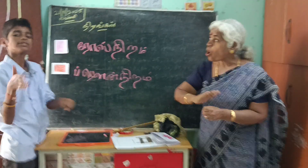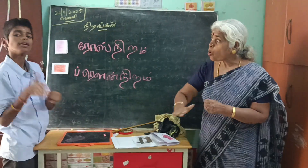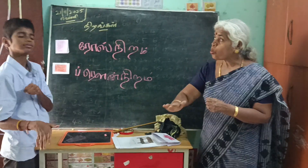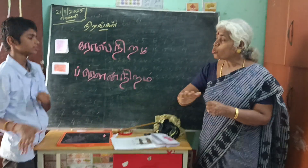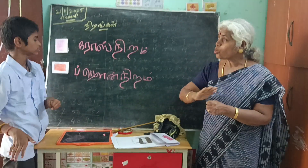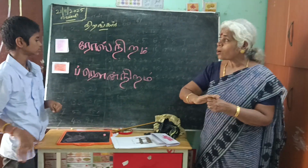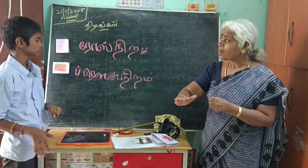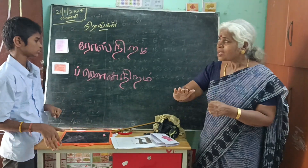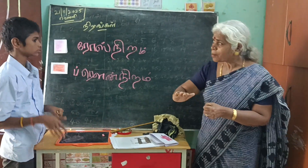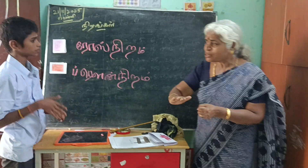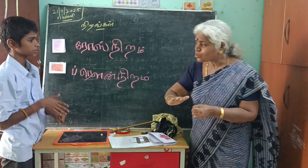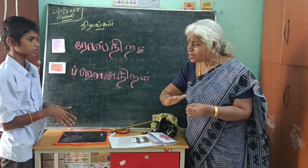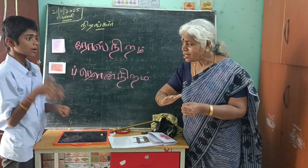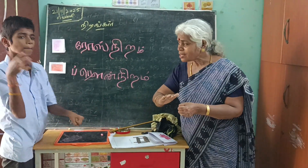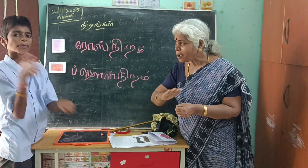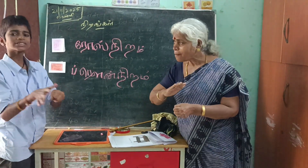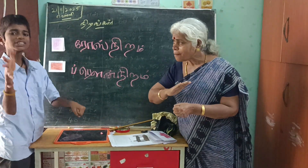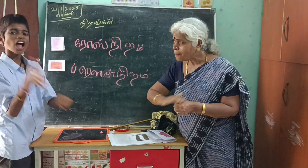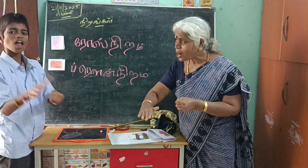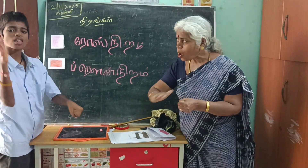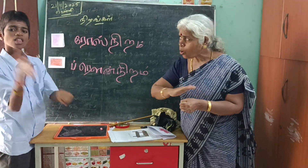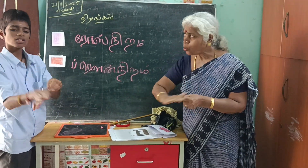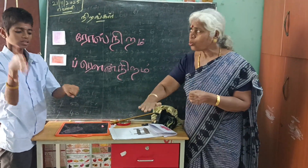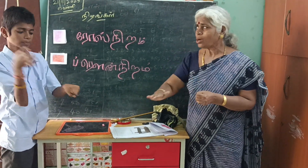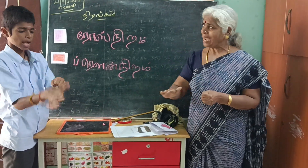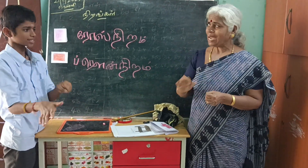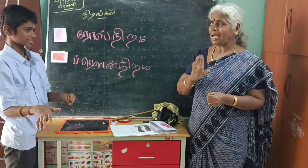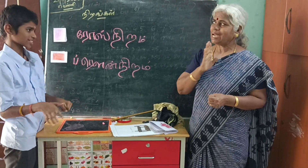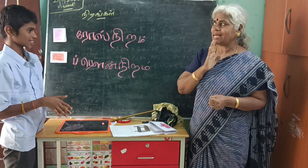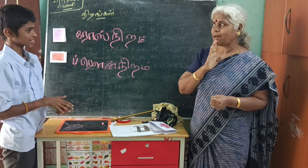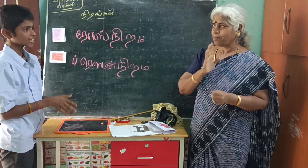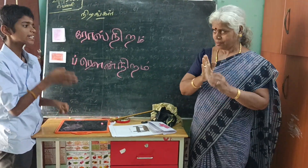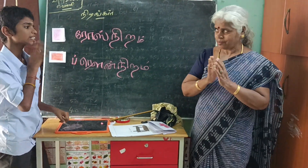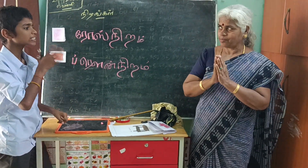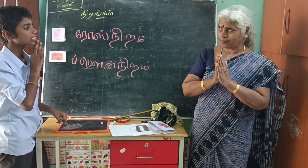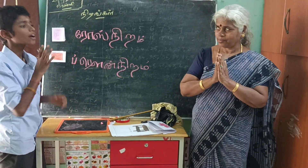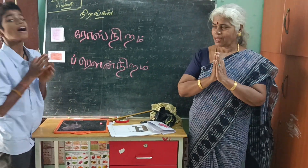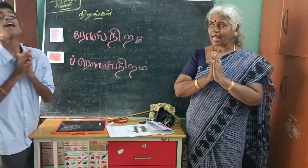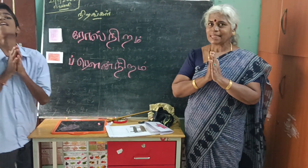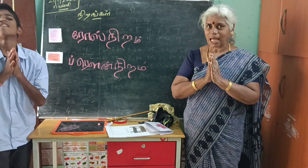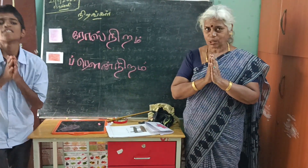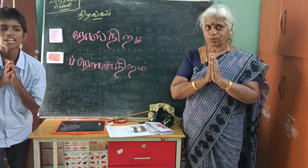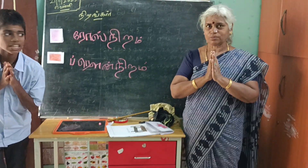ப்ரௌன். எப்படி சொல்லு? ப்ரௌன் நிறம். தேங்க்யூ.